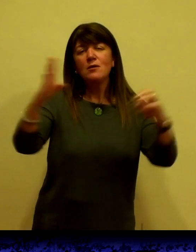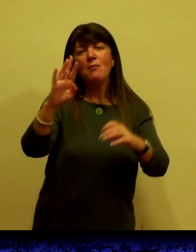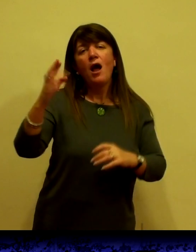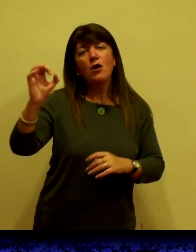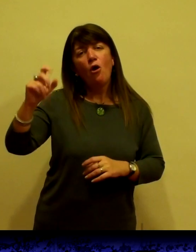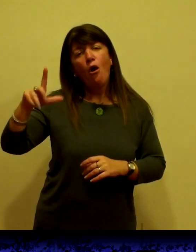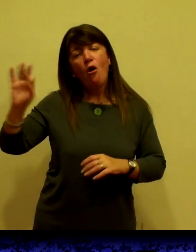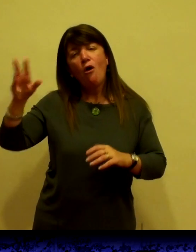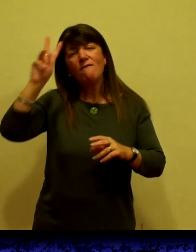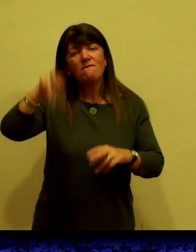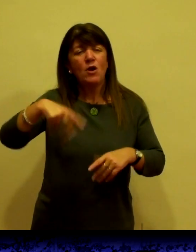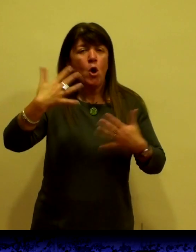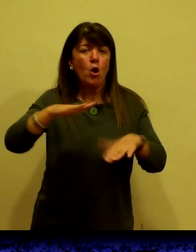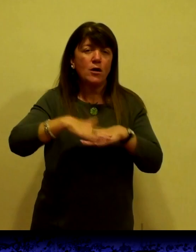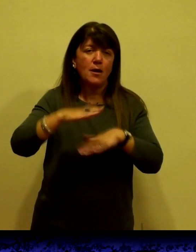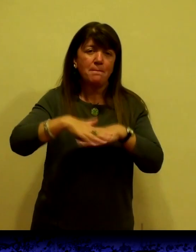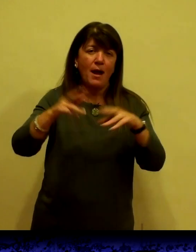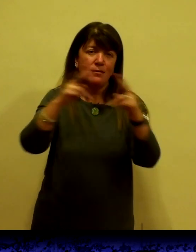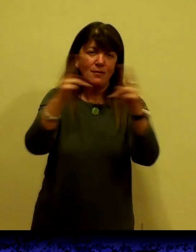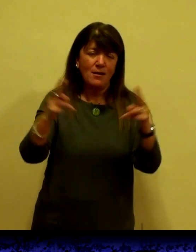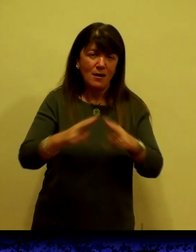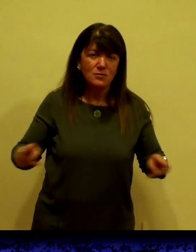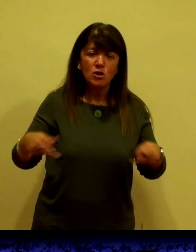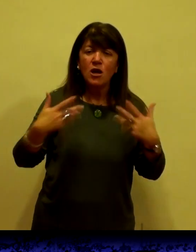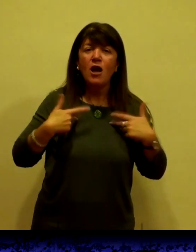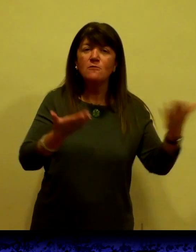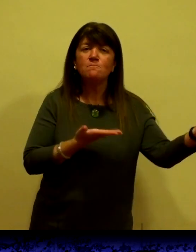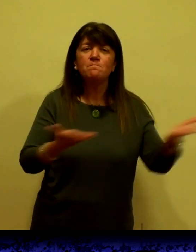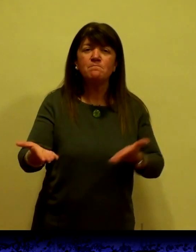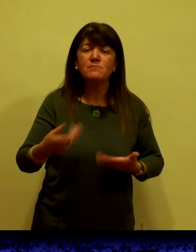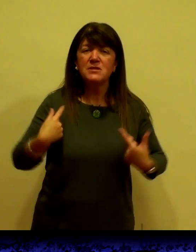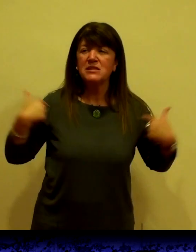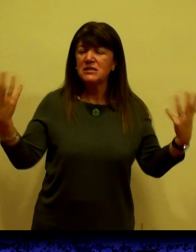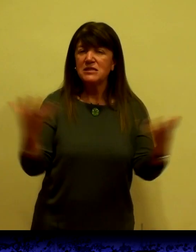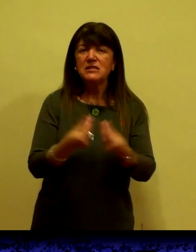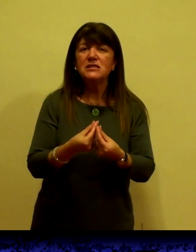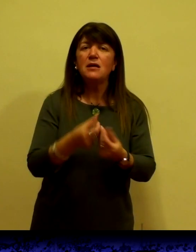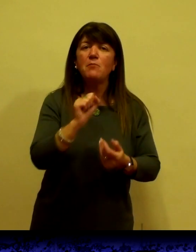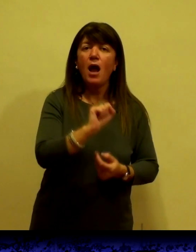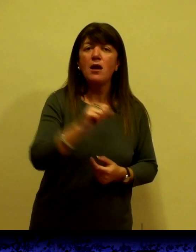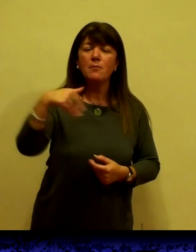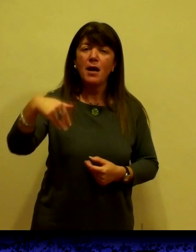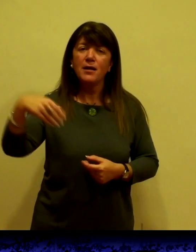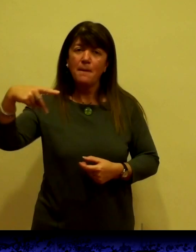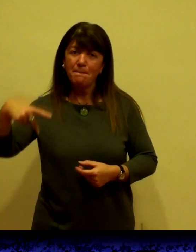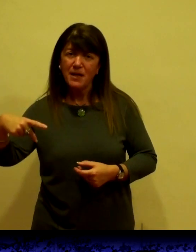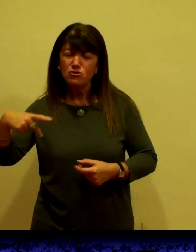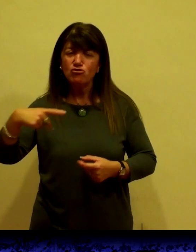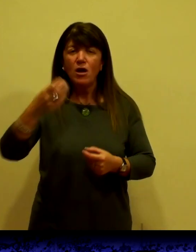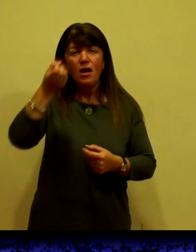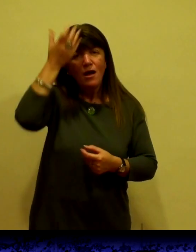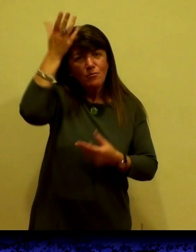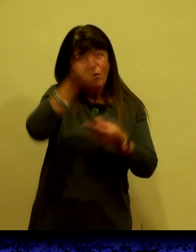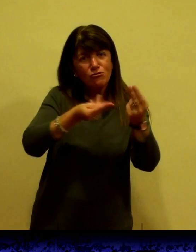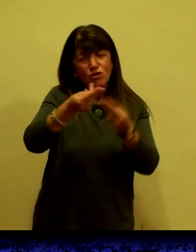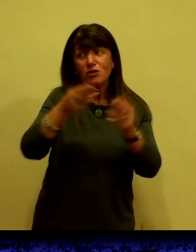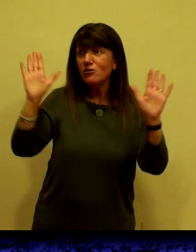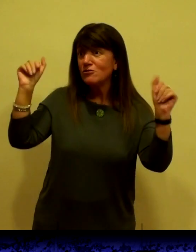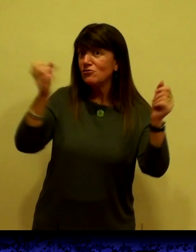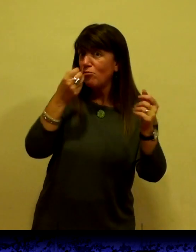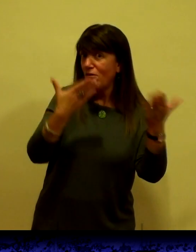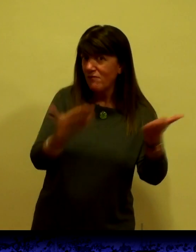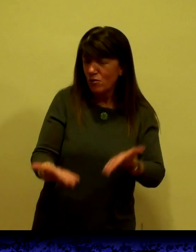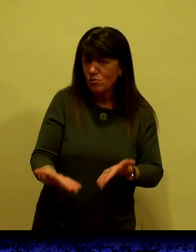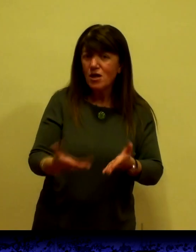ormai convegno internazionale. Abbiamo qui ospiti per parlarne insieme Anna Maria Pecci, che è l'ideatrice del progetto. Ciao, benvenuta.